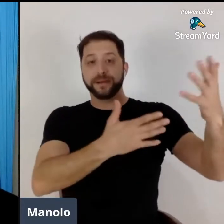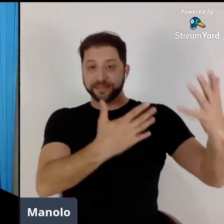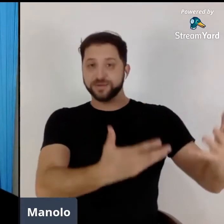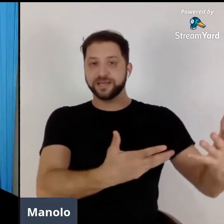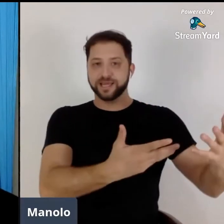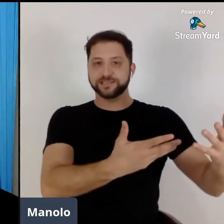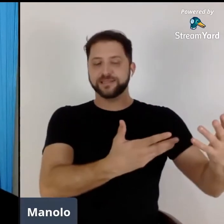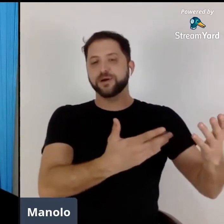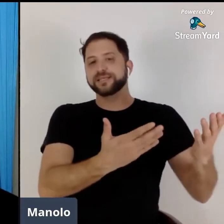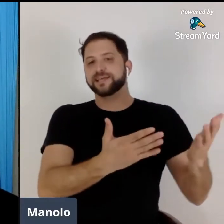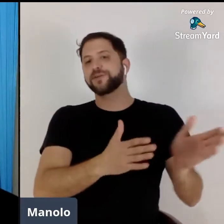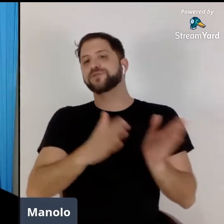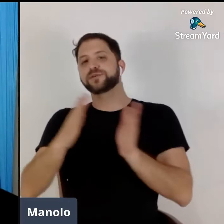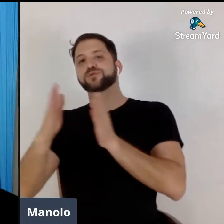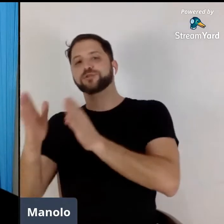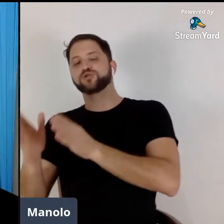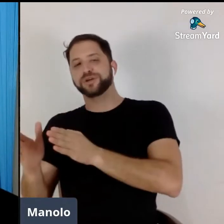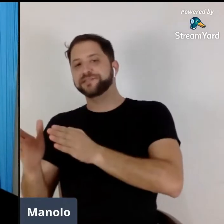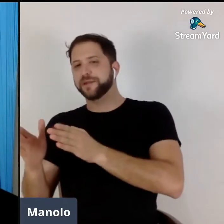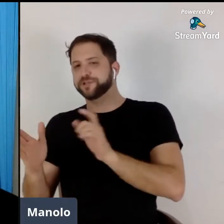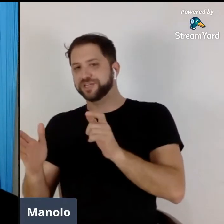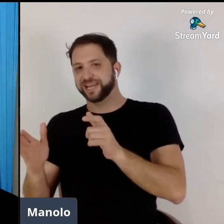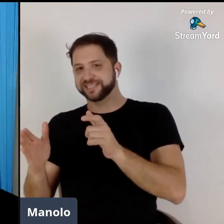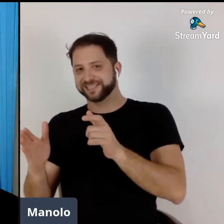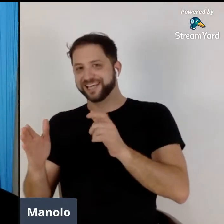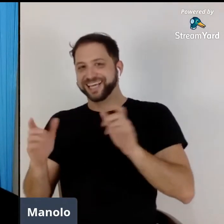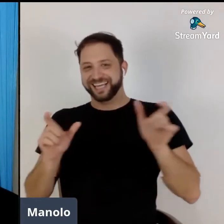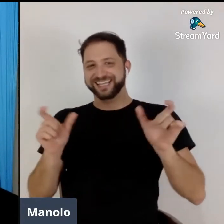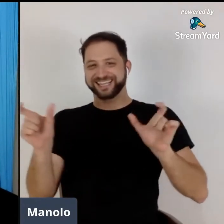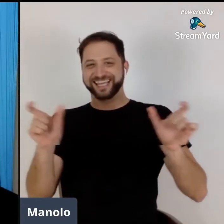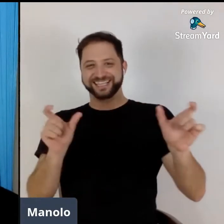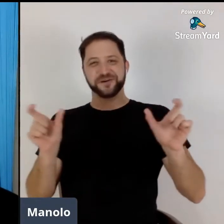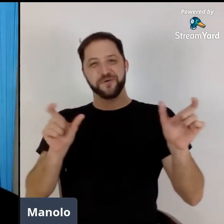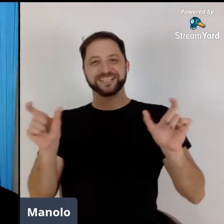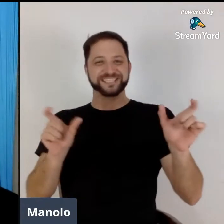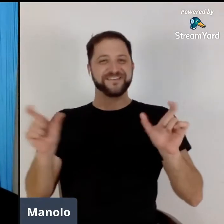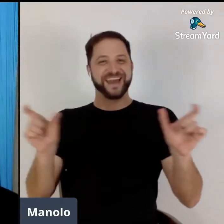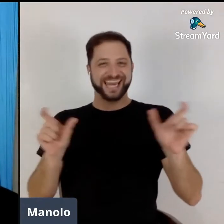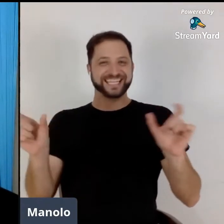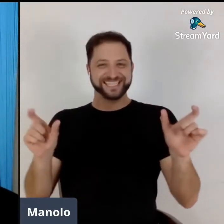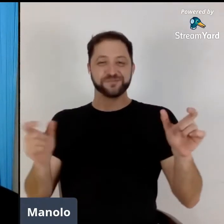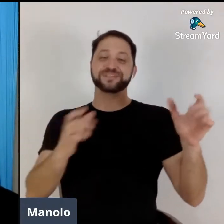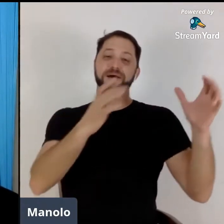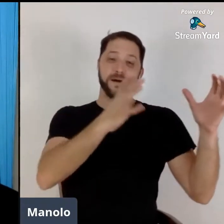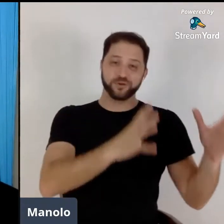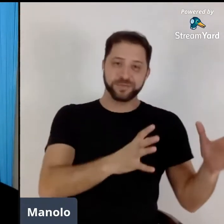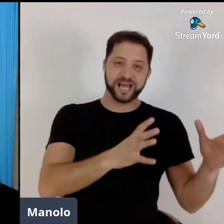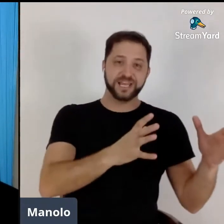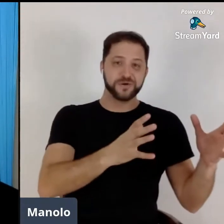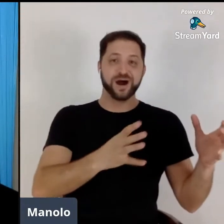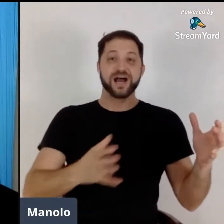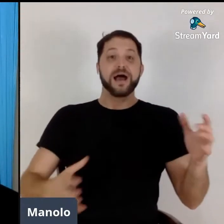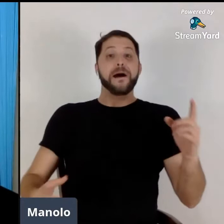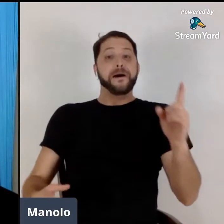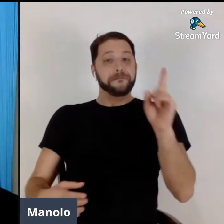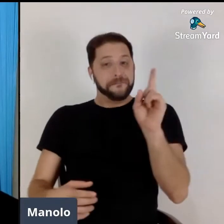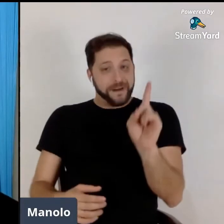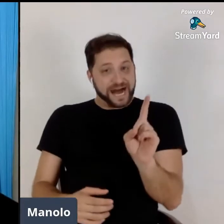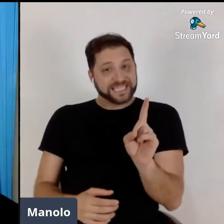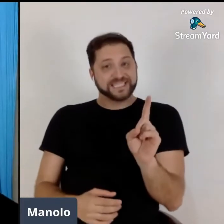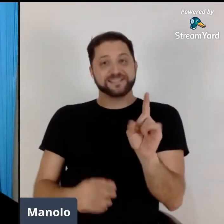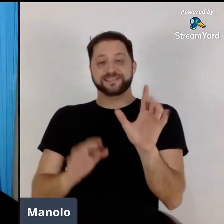importa se você aprendeu inglês, não necessariamente você é um tradutor e intérprete de inglês. Ah, tá, São entendi. coisas diferentes. Você Claro, eu já aprende aprendi a isso com o língua.